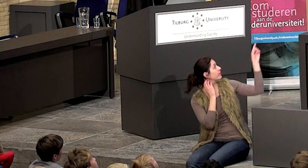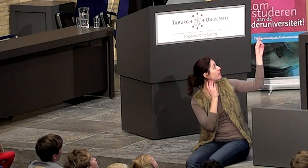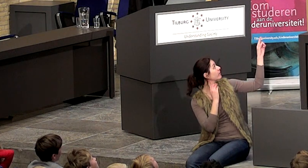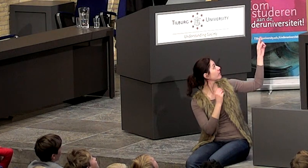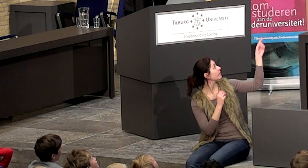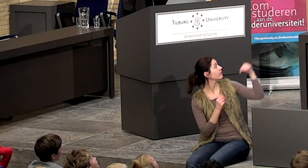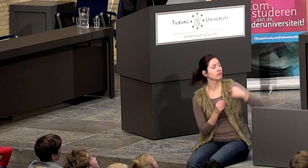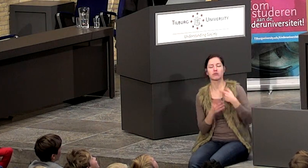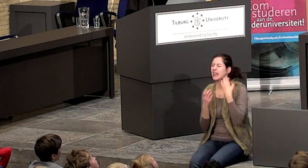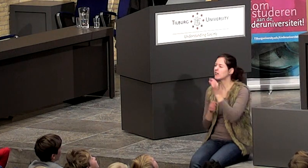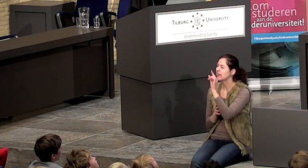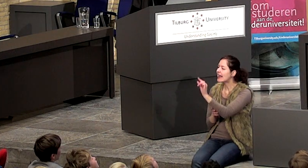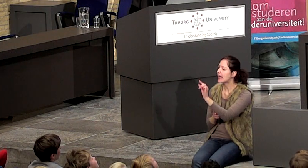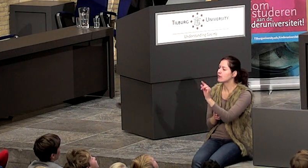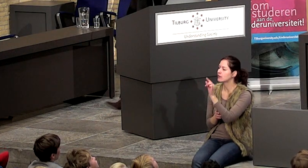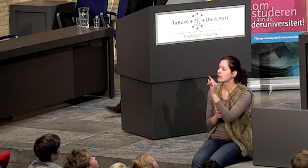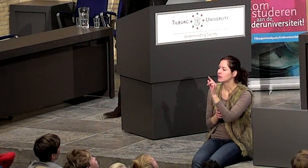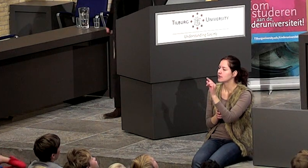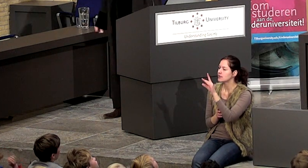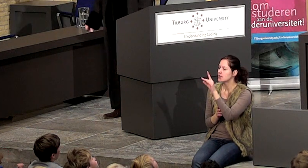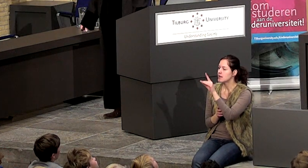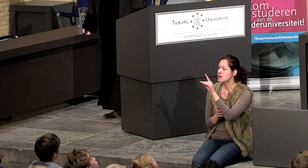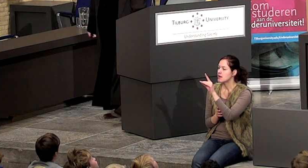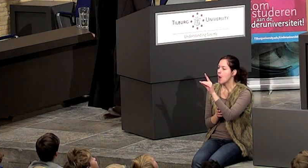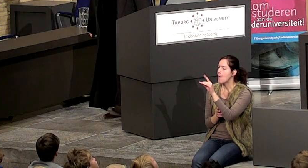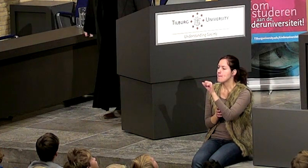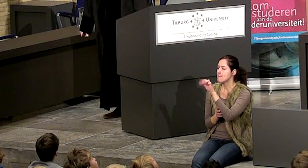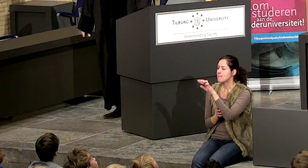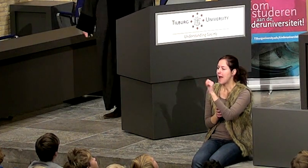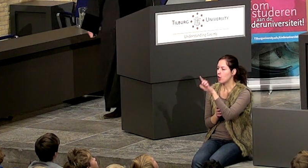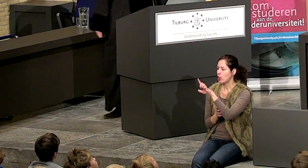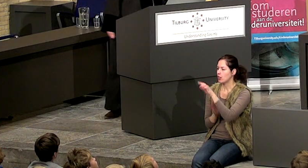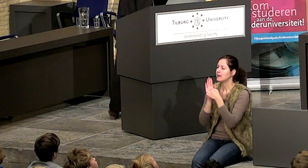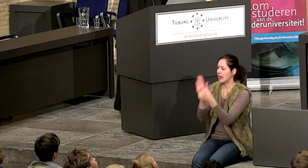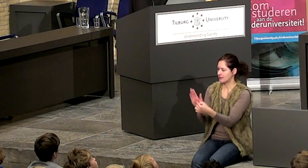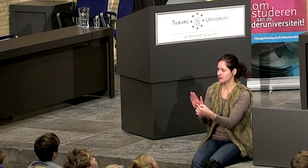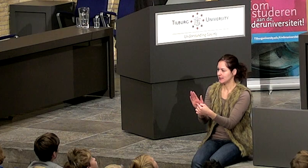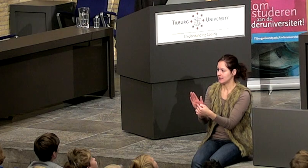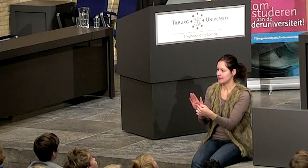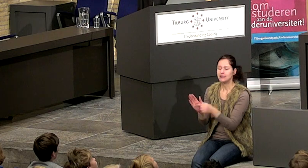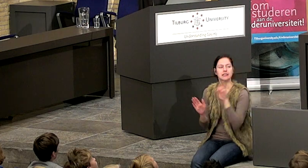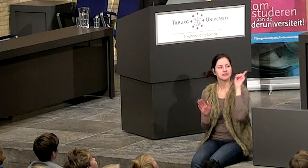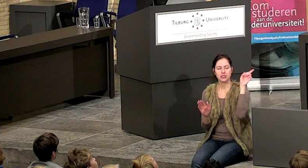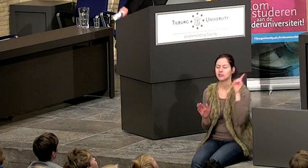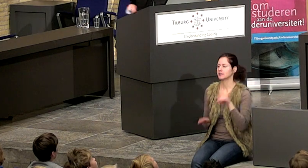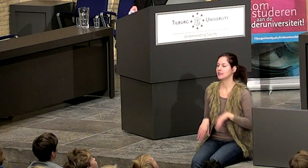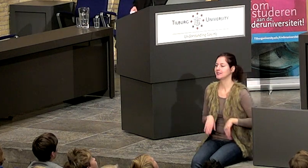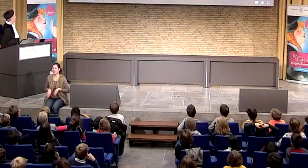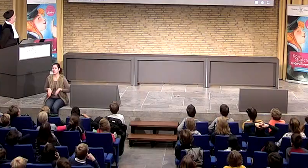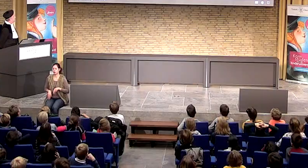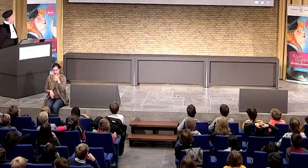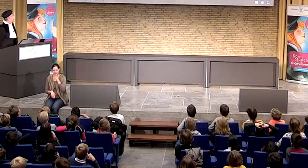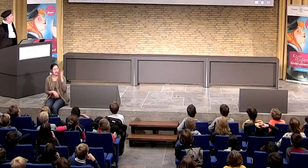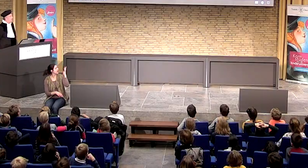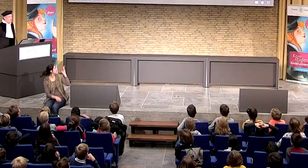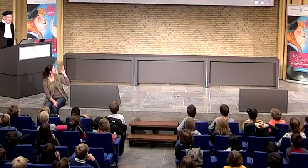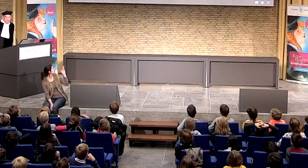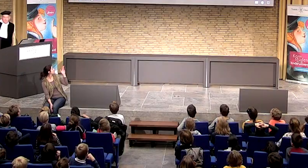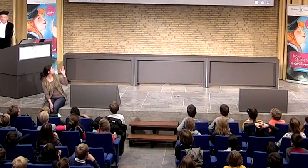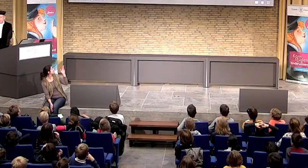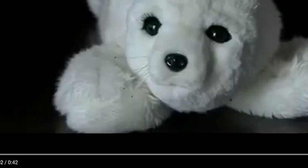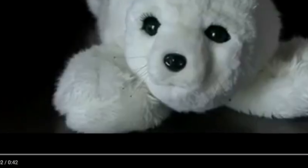hebben. Ik wil jullie even Paro laten zien. Daar is ook wel iets bijzonders over te zeggen. Paro is een robotje. Kom, let maar eens even. Die werkt nu al in